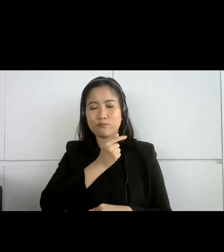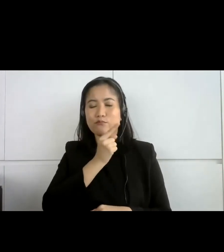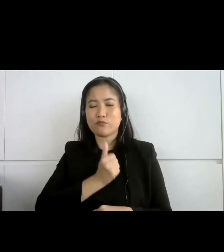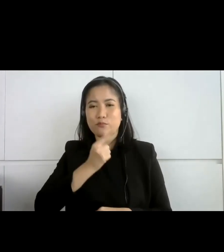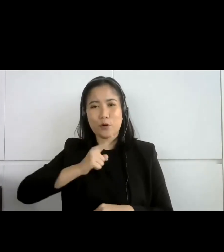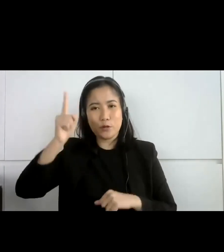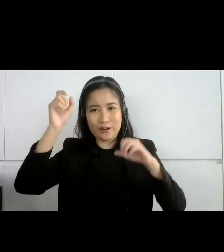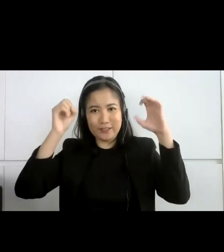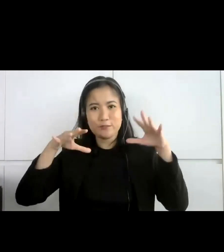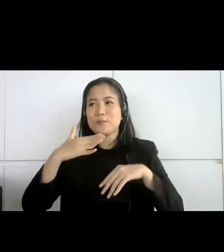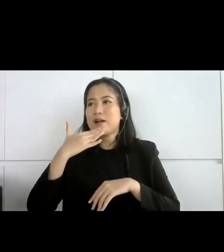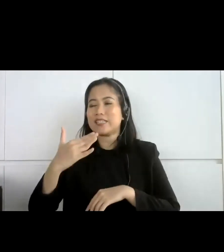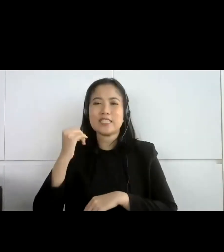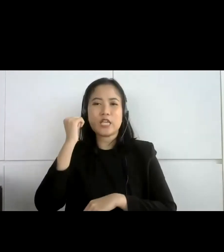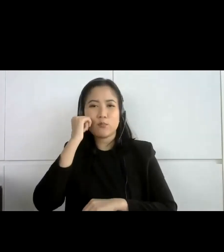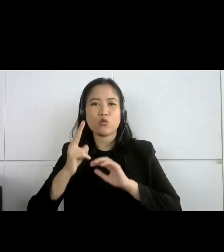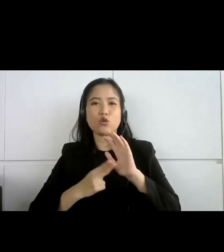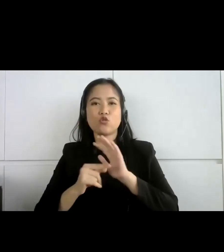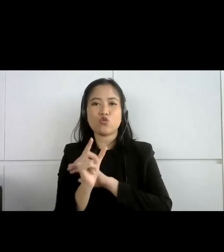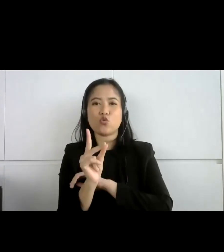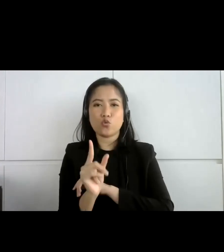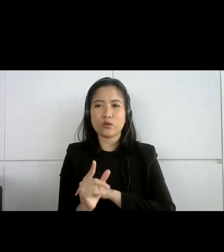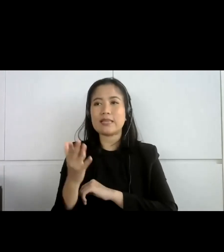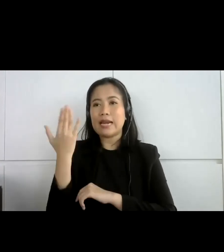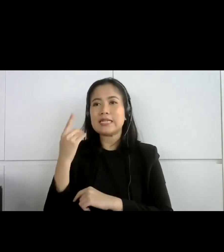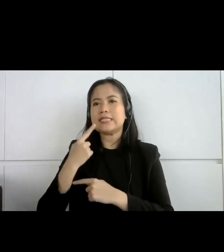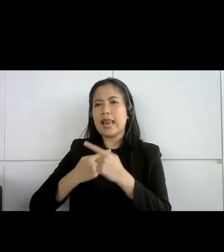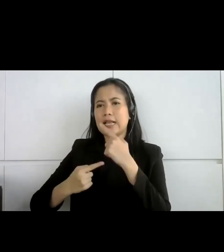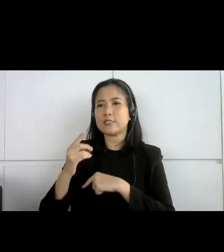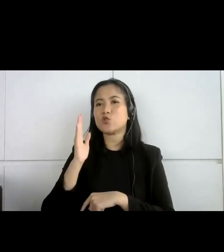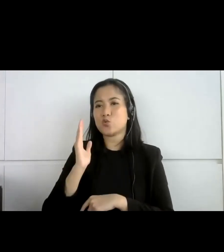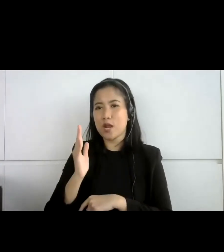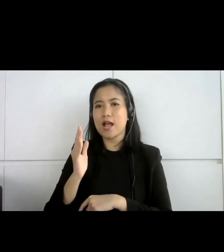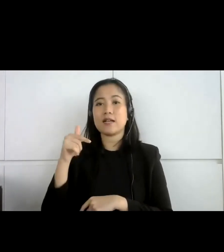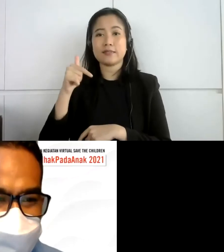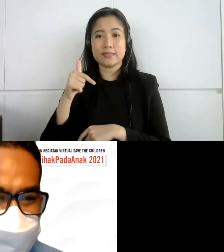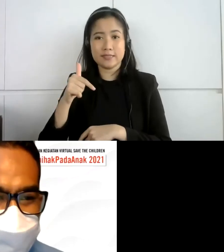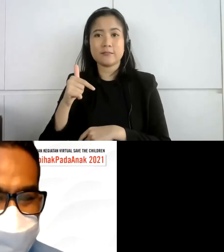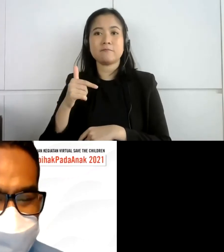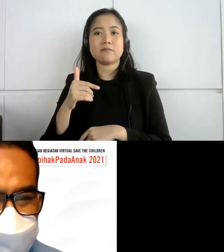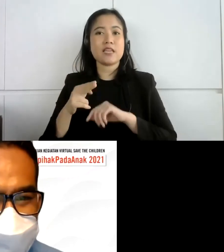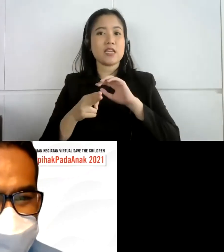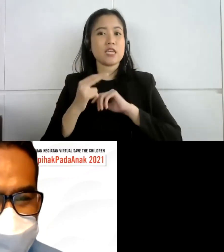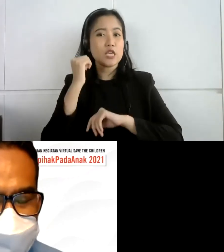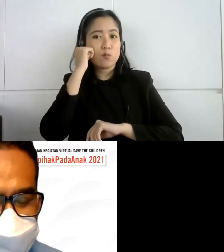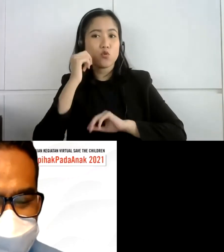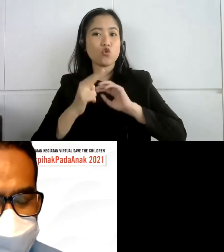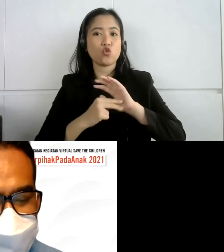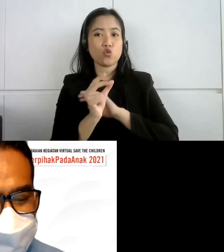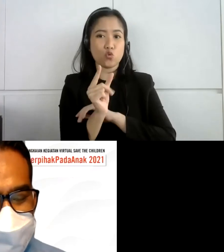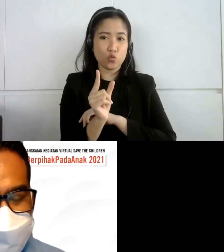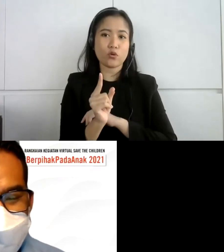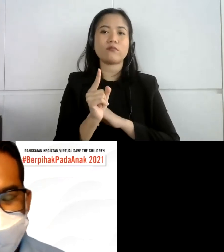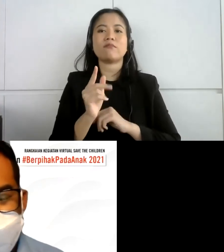Tadi sudah menjelaskan ya, sharing kepada kita siang hari ini bahwa apa yang dilakukan Bu Nurfadilah dan juga rekan-rekan di